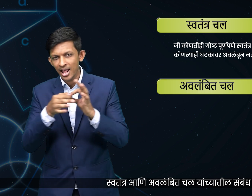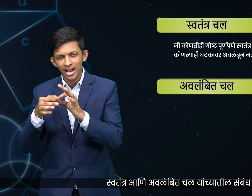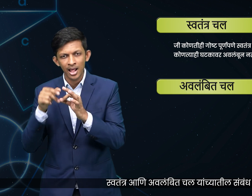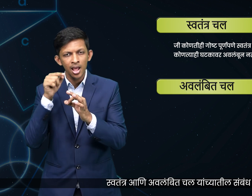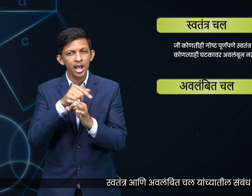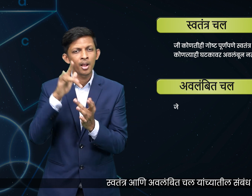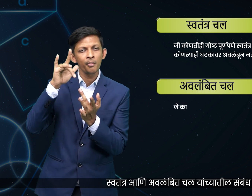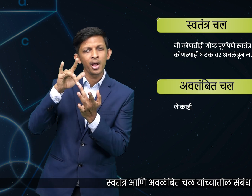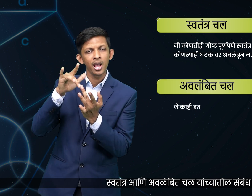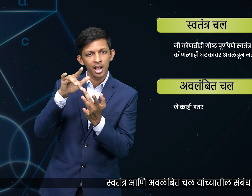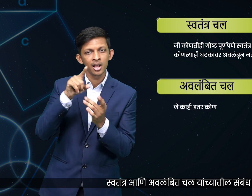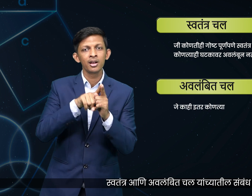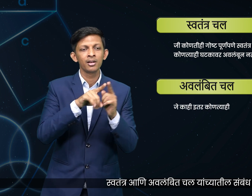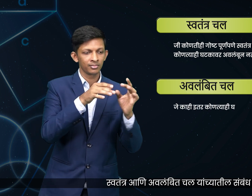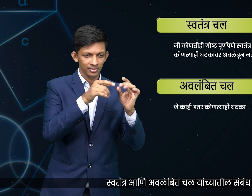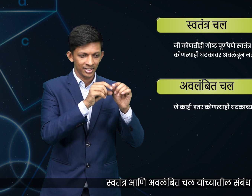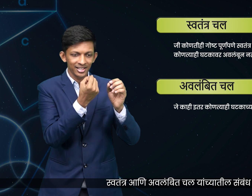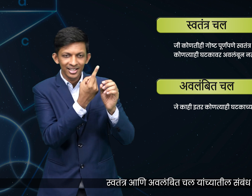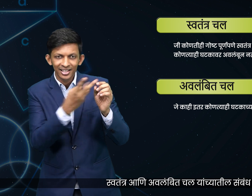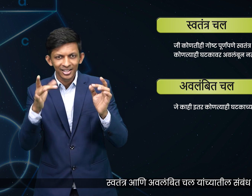स्वतंत्र आणि अवलंबित चल यांच्यातील संबंध.